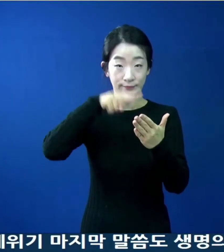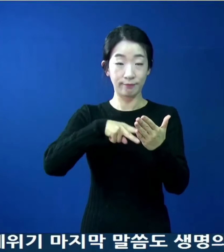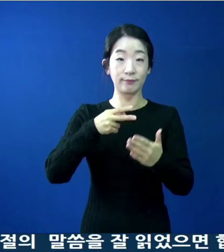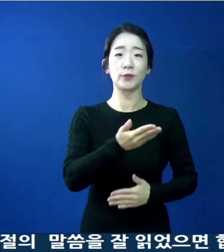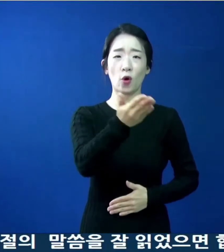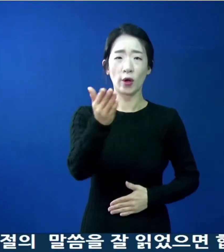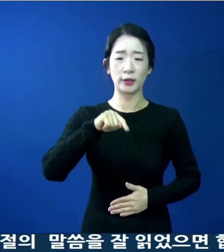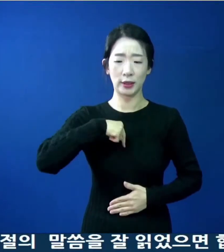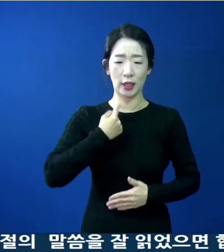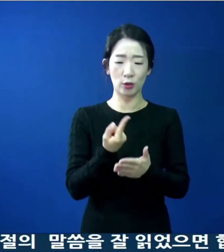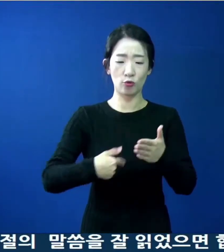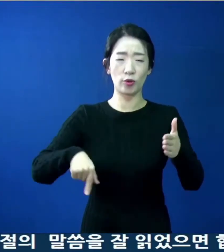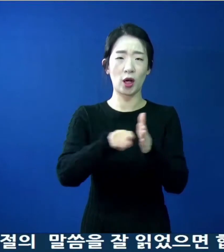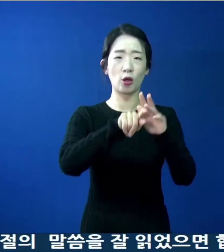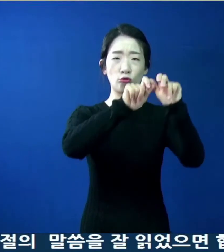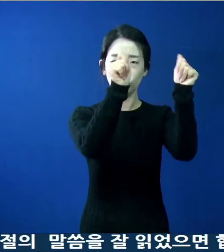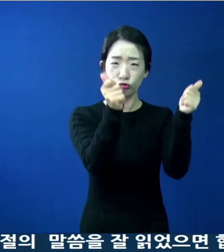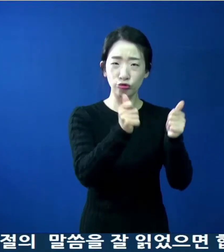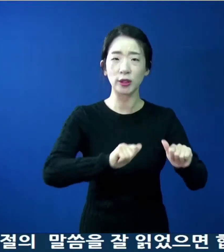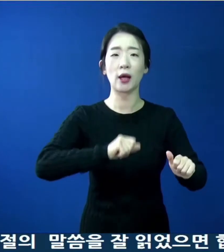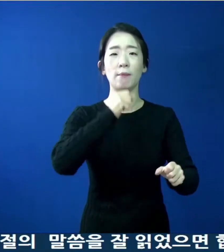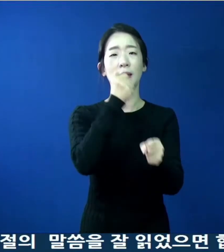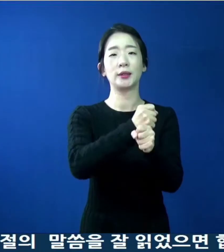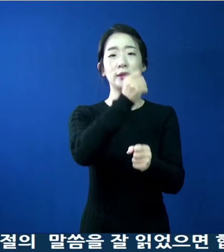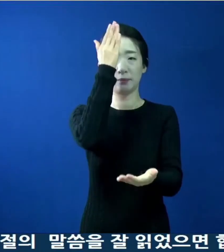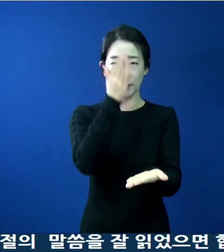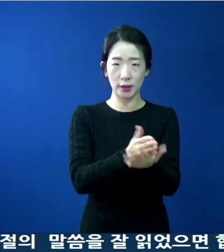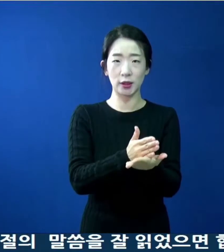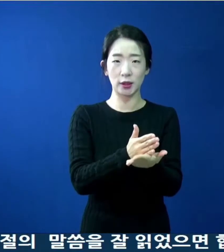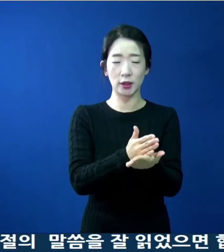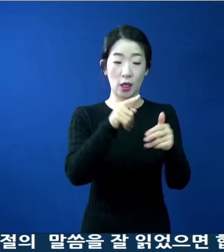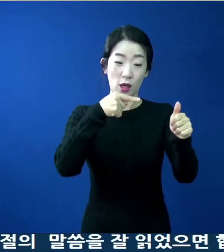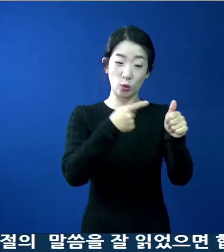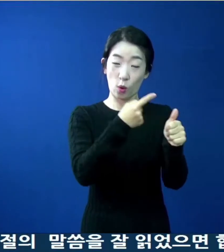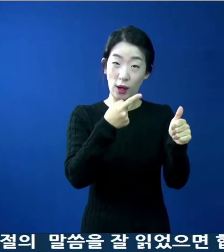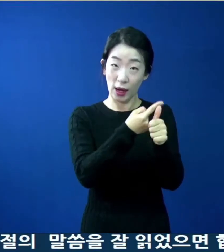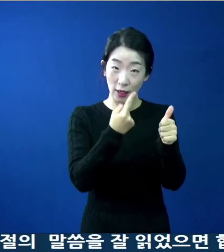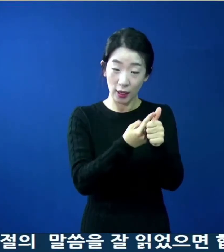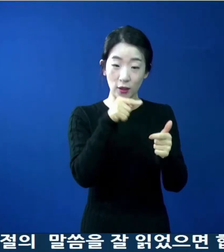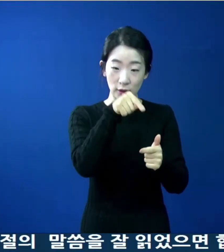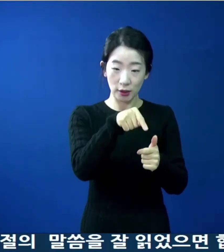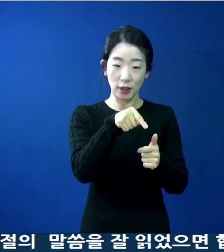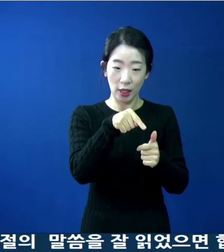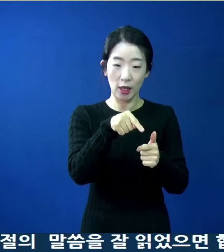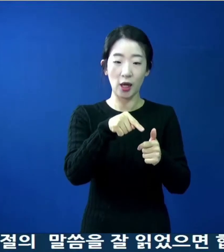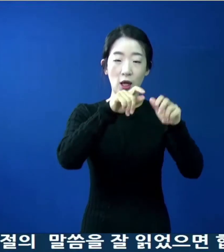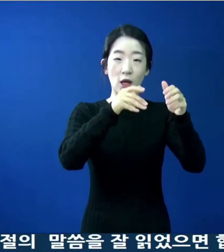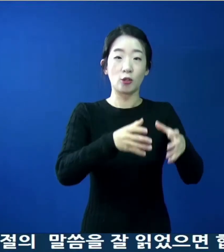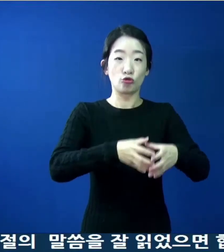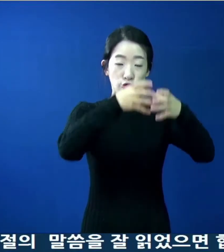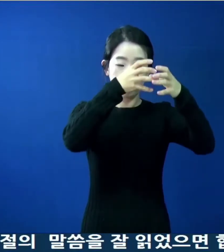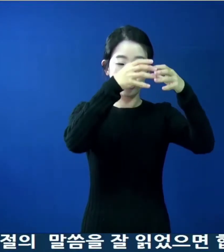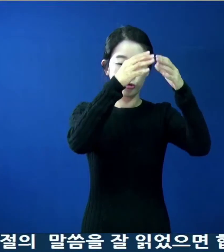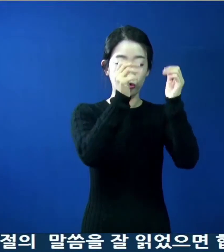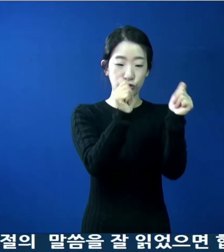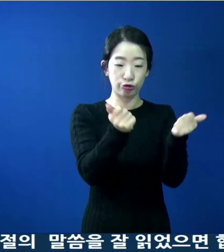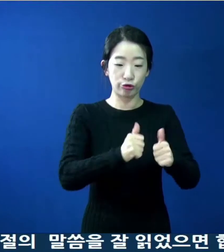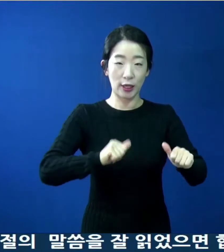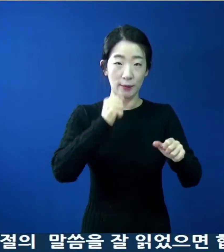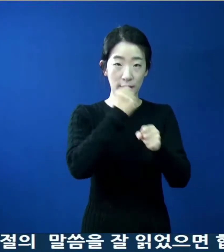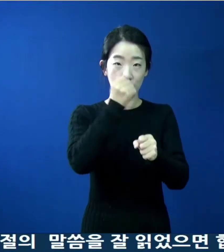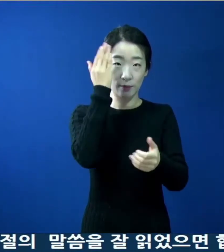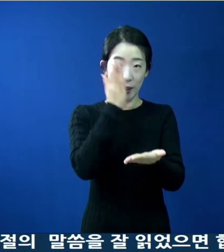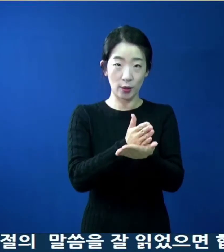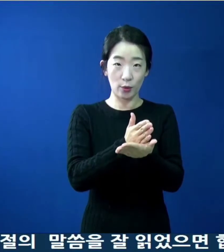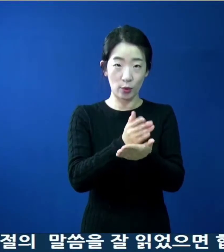자기를 위하여 우상을 만들지 말지니 조각한 것이나 주상을 세우지 말며 너희 땅에